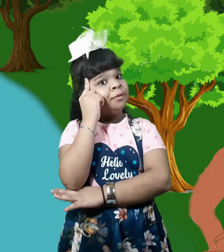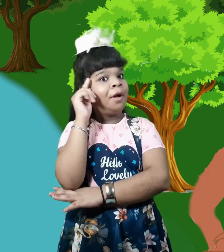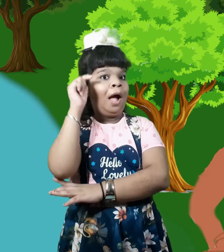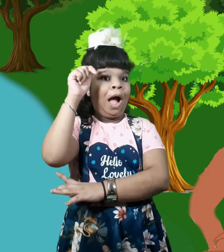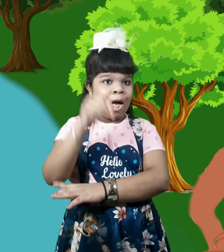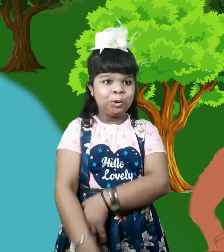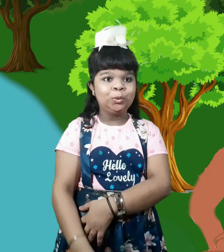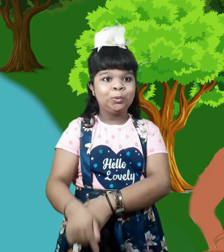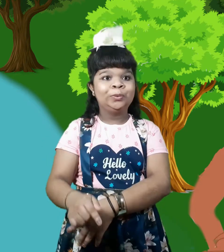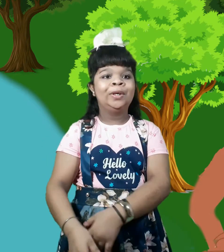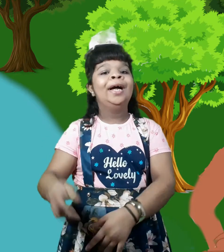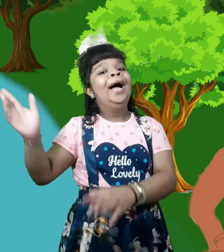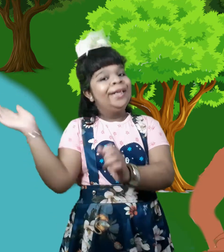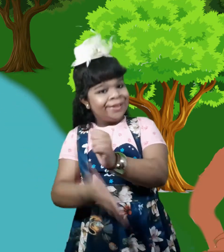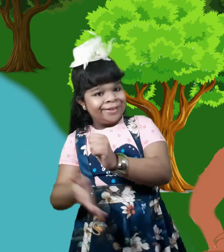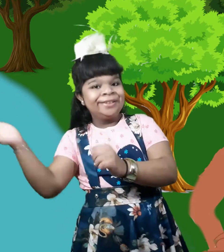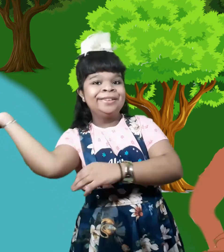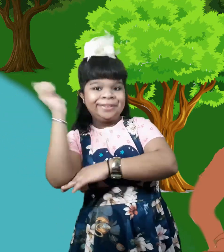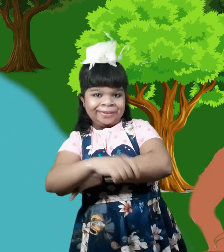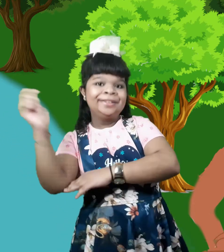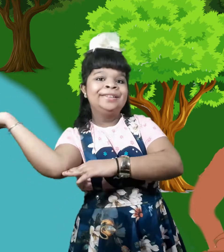आज इसे ही काटता हूँ।